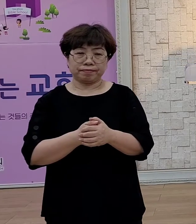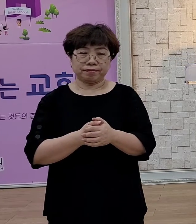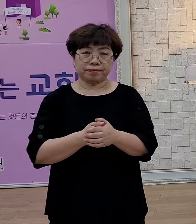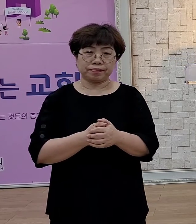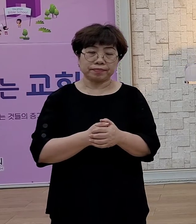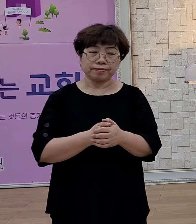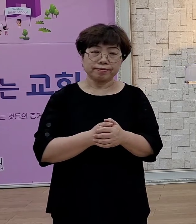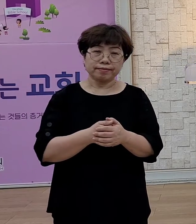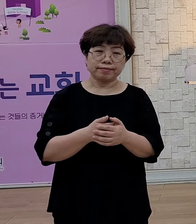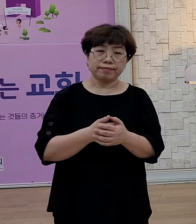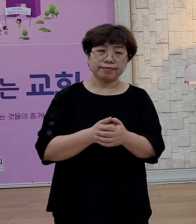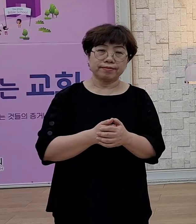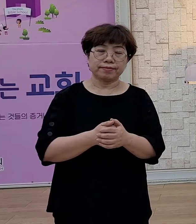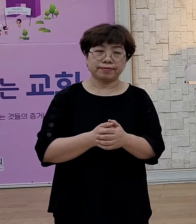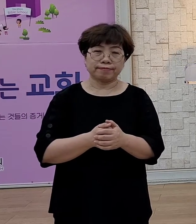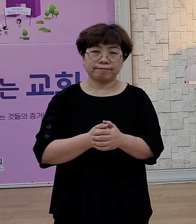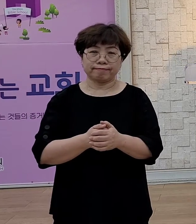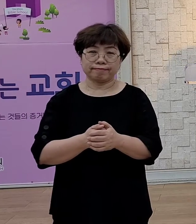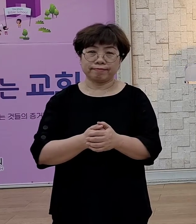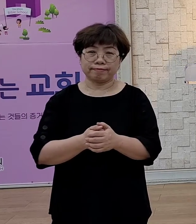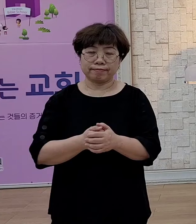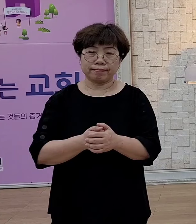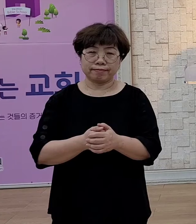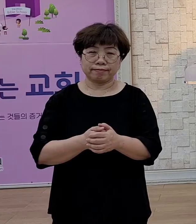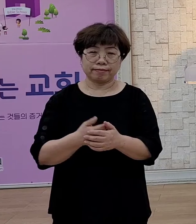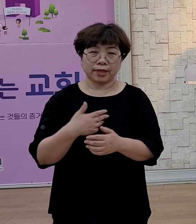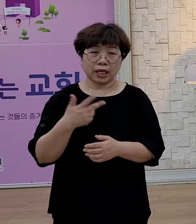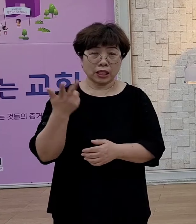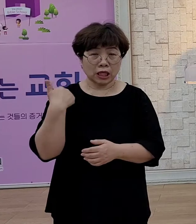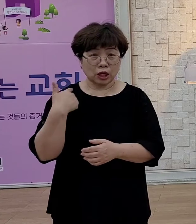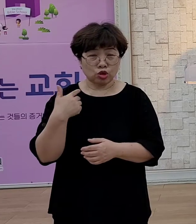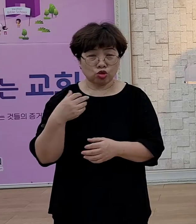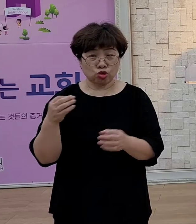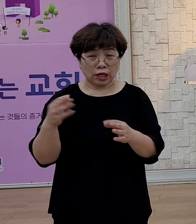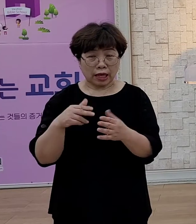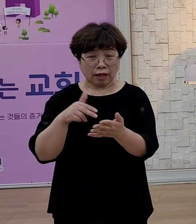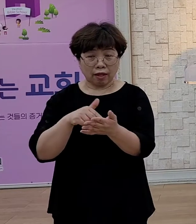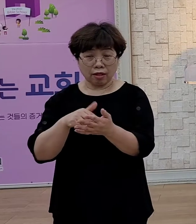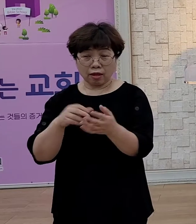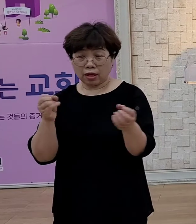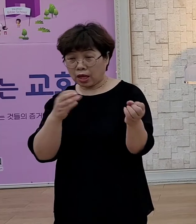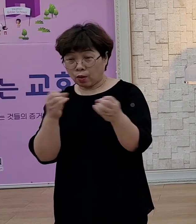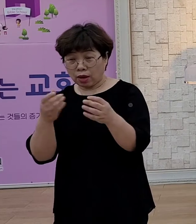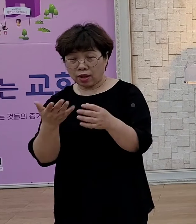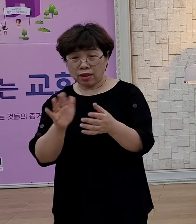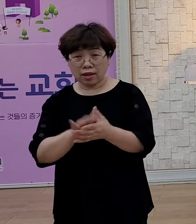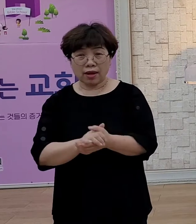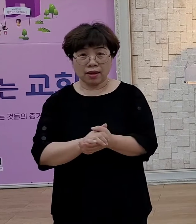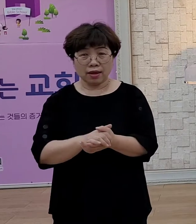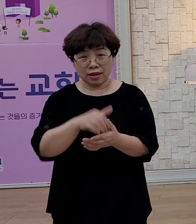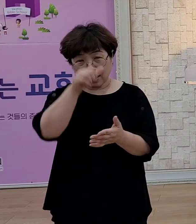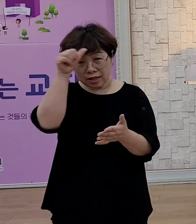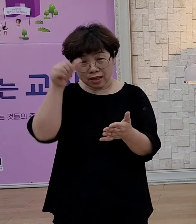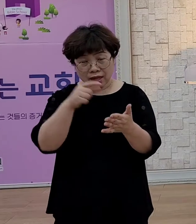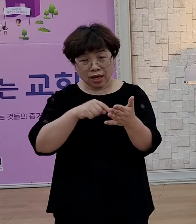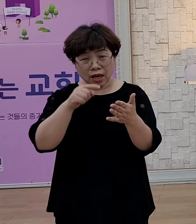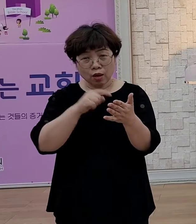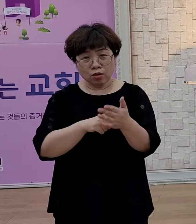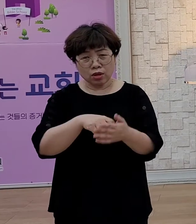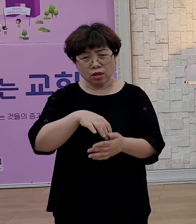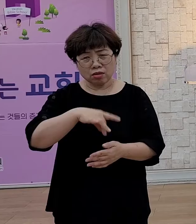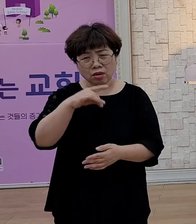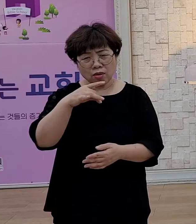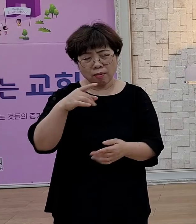제가 지난 주일날 밖에 서서 잠깐 어느 성도님하고 얘기하는데 저희 인생에서